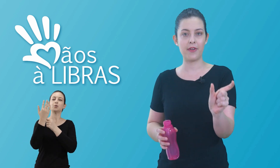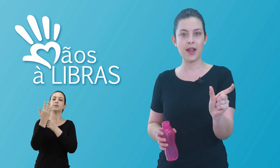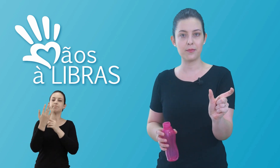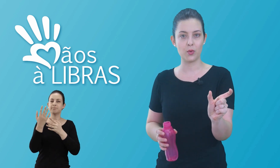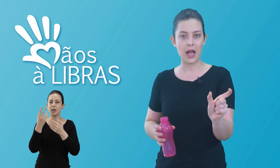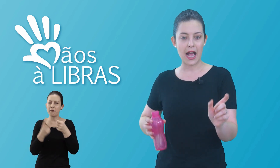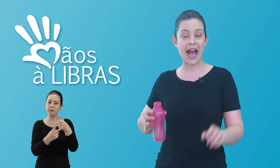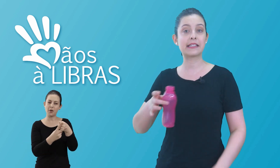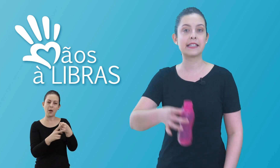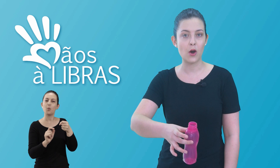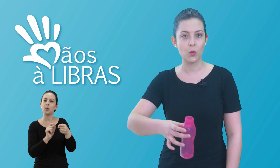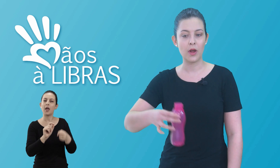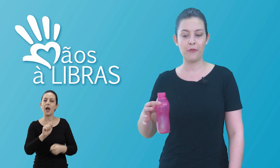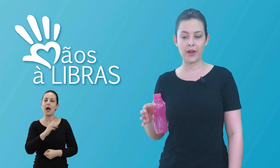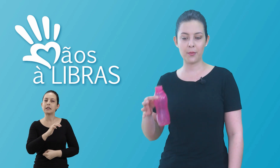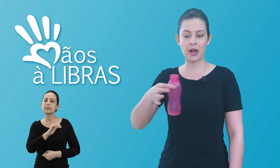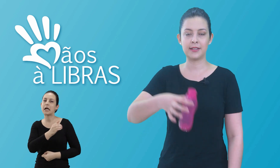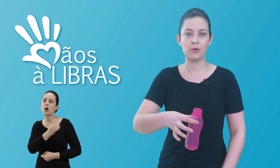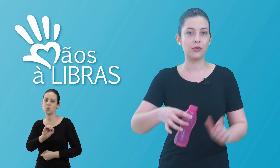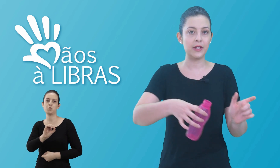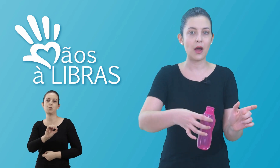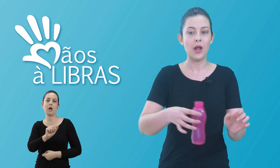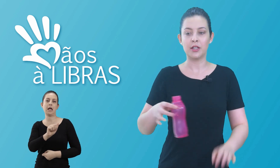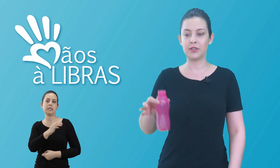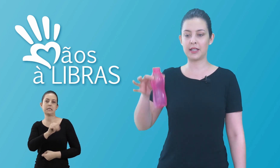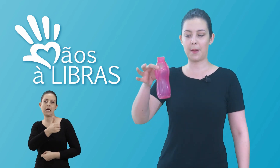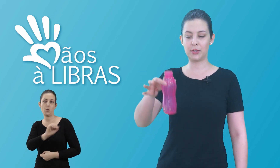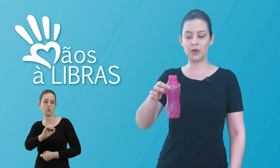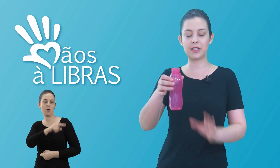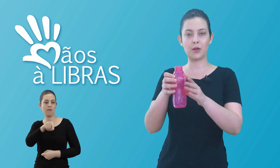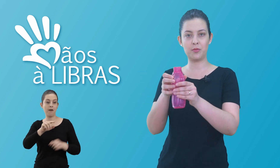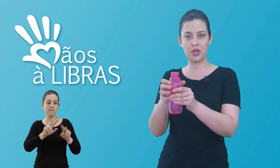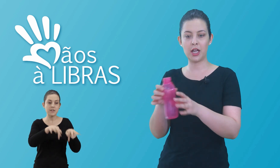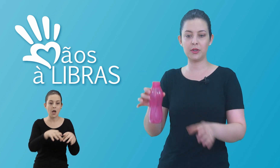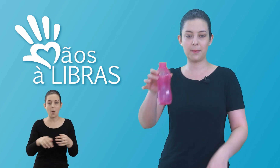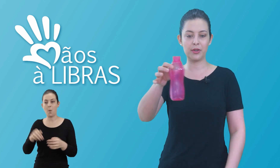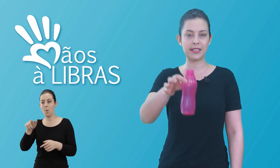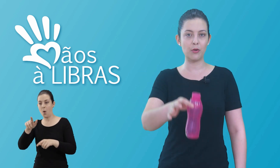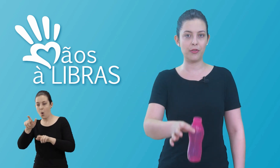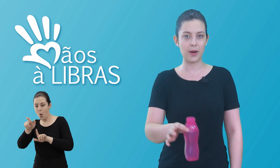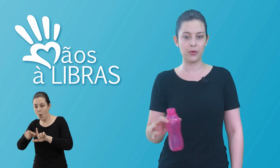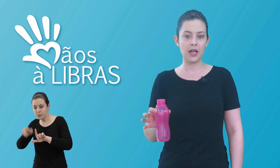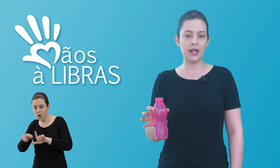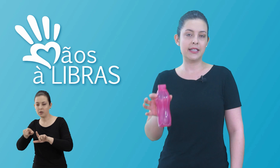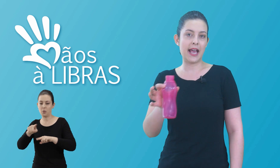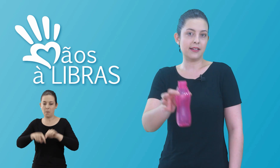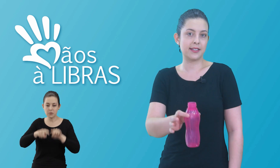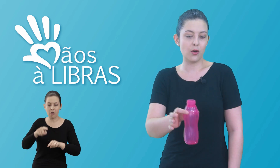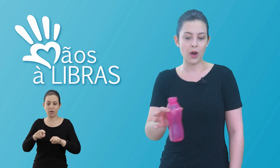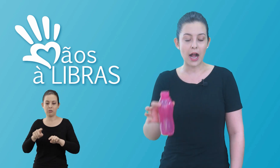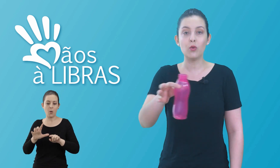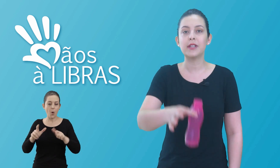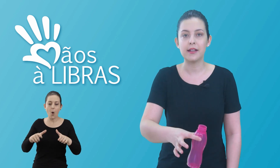que é verbo, ação no final. Então você tem a pessoa, você tem o objeto e depois o verbo, que